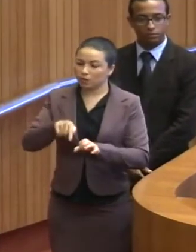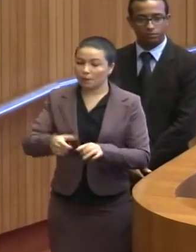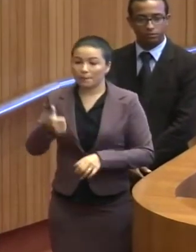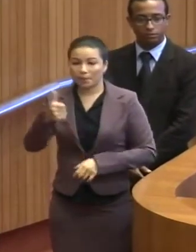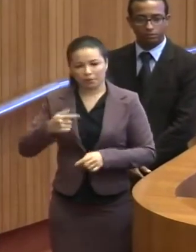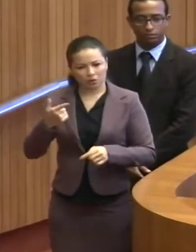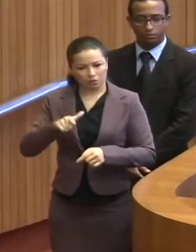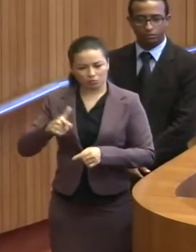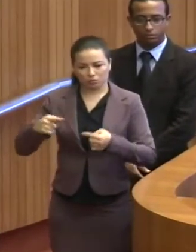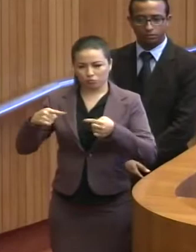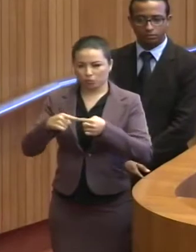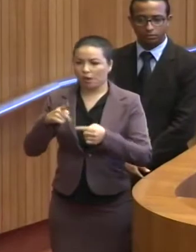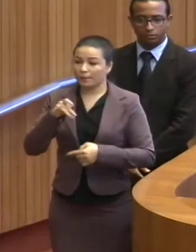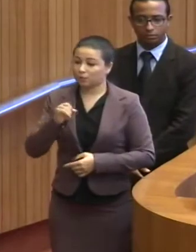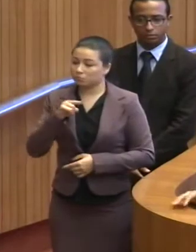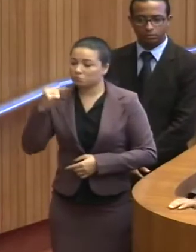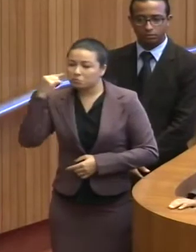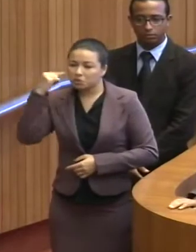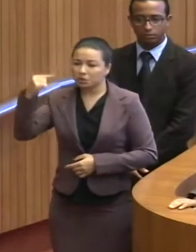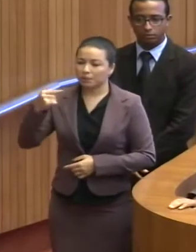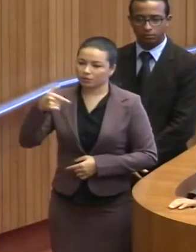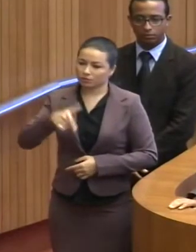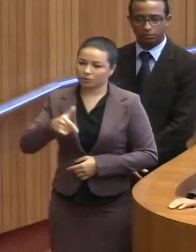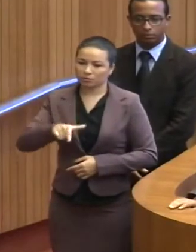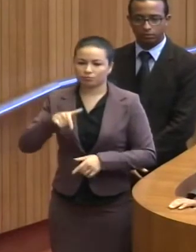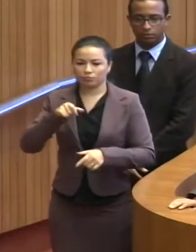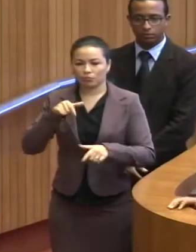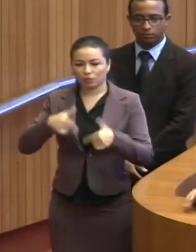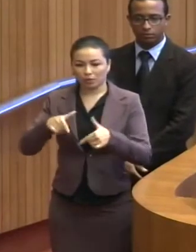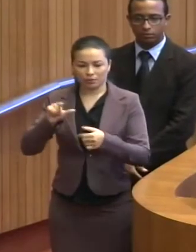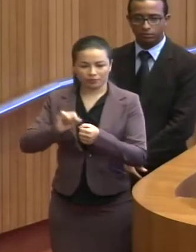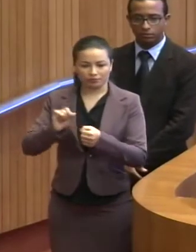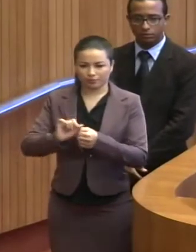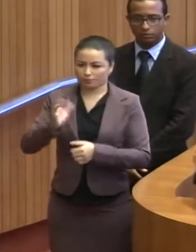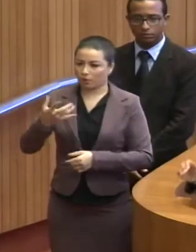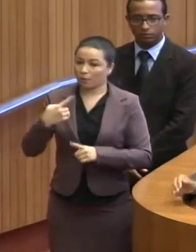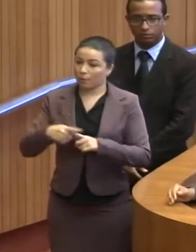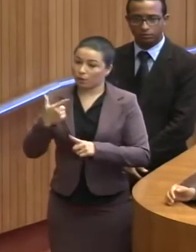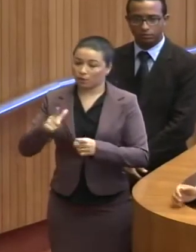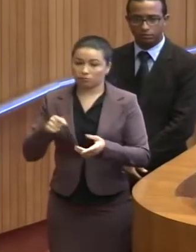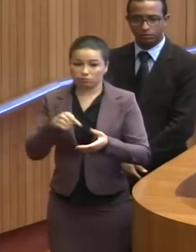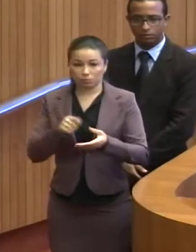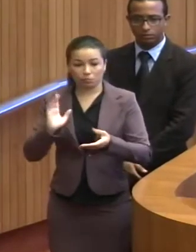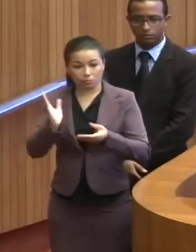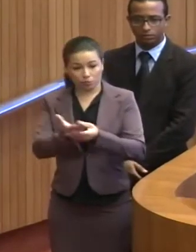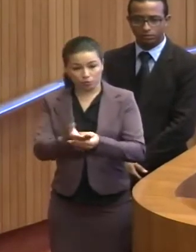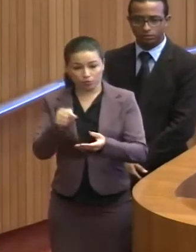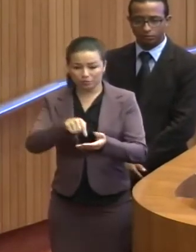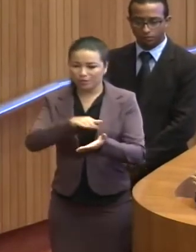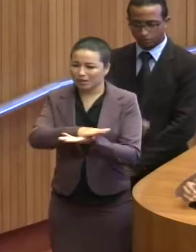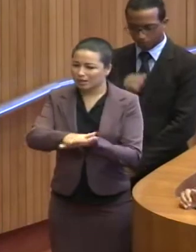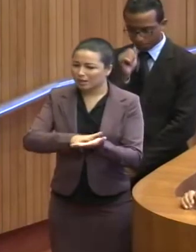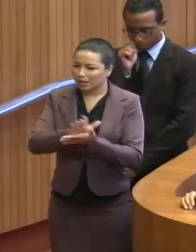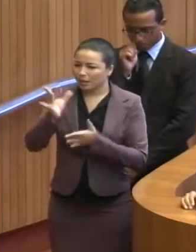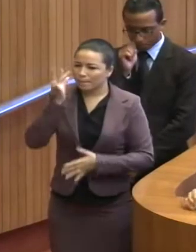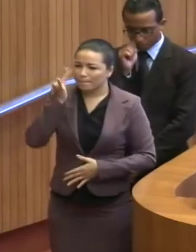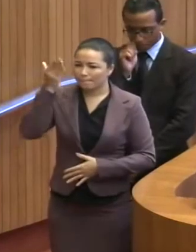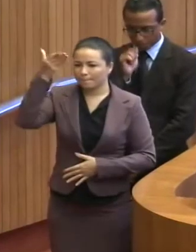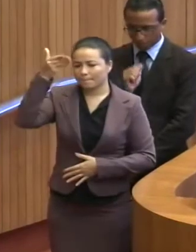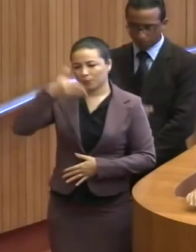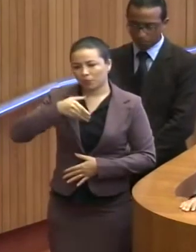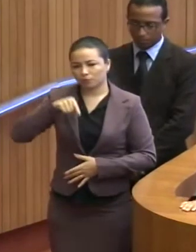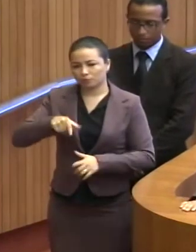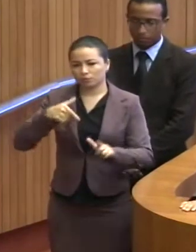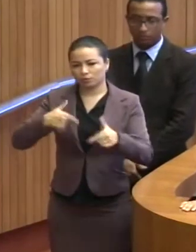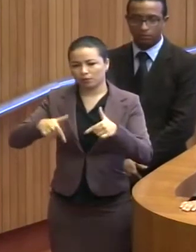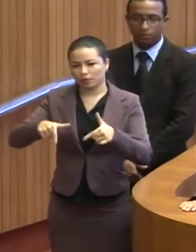inconsistência é a presunção de que os serviços não foram prestados, porque não há no processo nenhuma comprovação